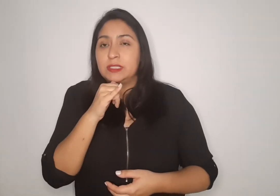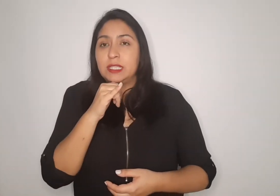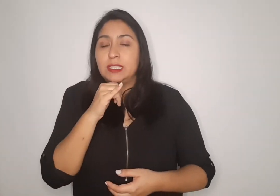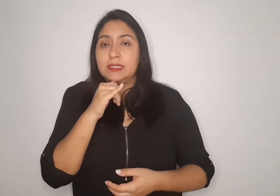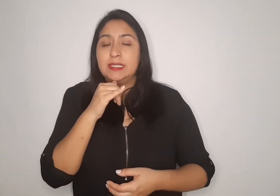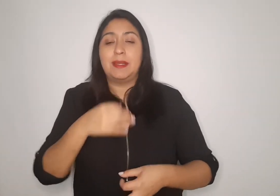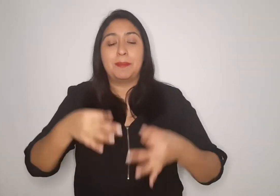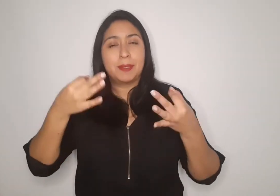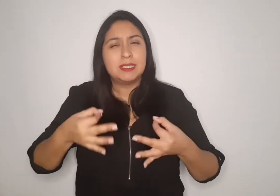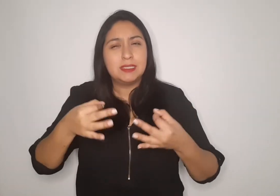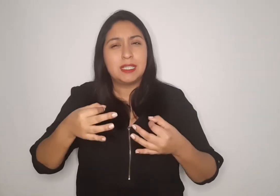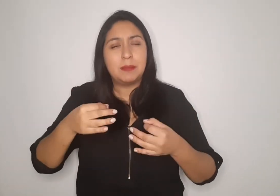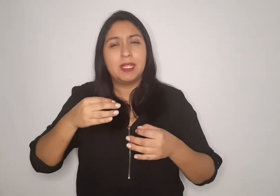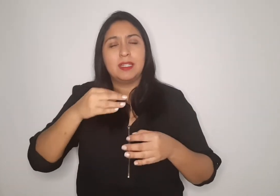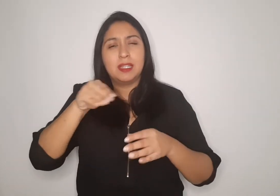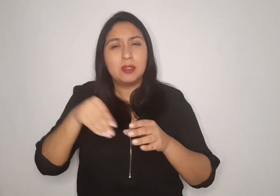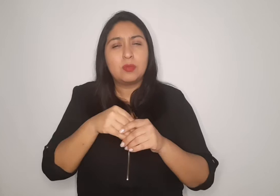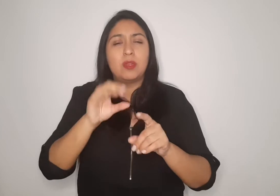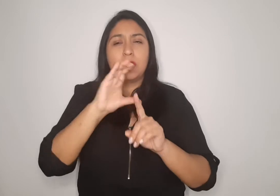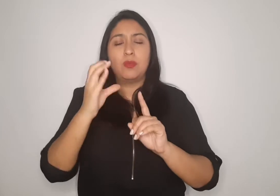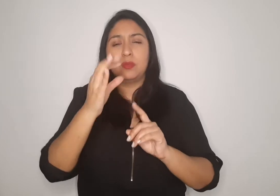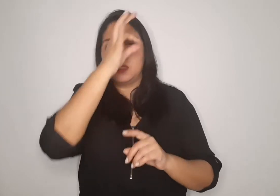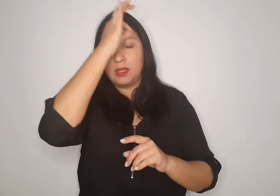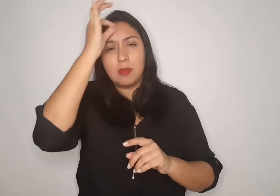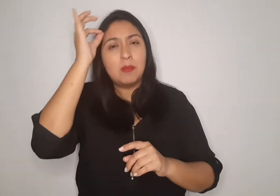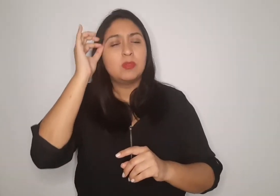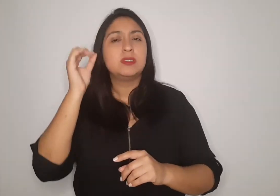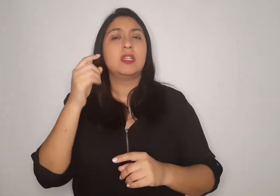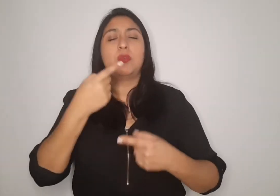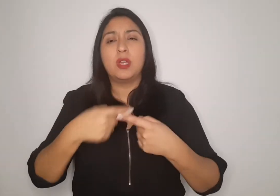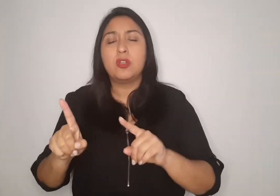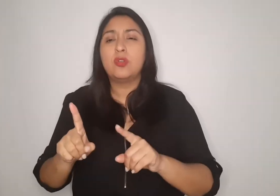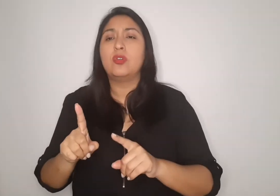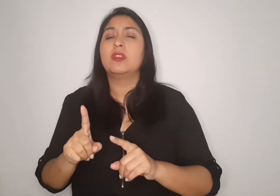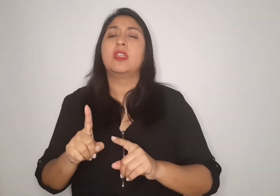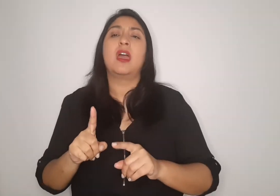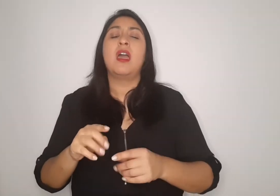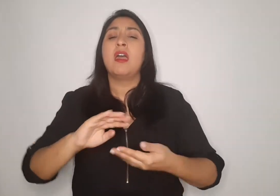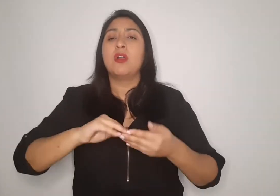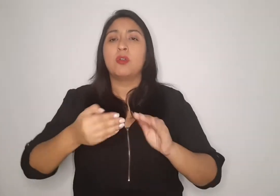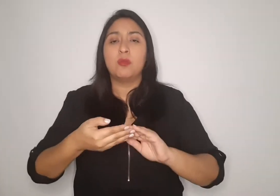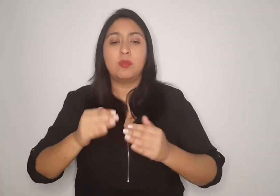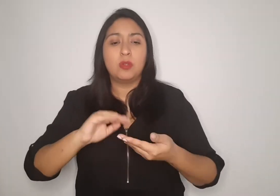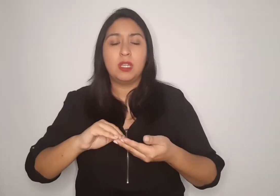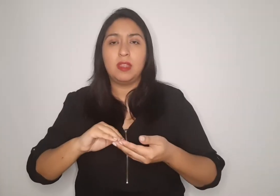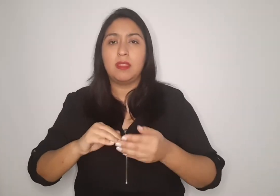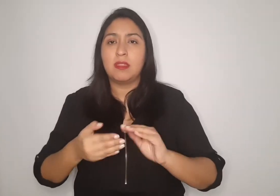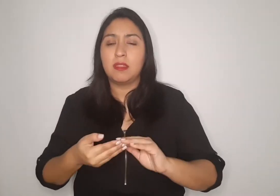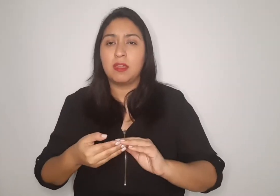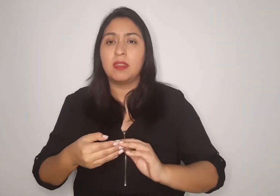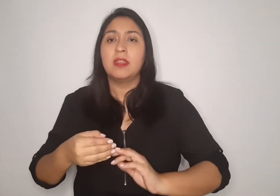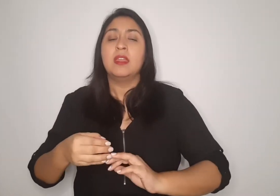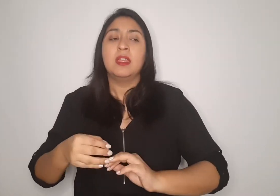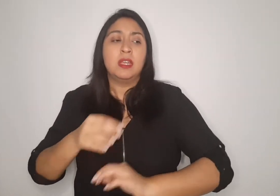comunidad mapuche o ciertas comunidades que existen igual en territorio nacional, que